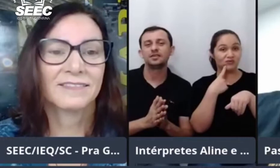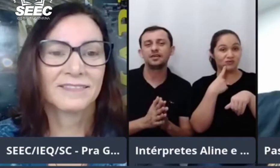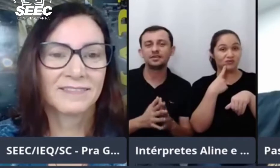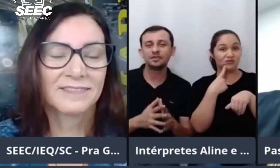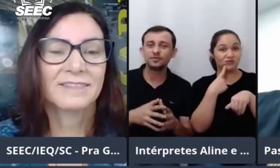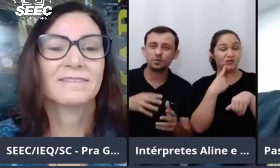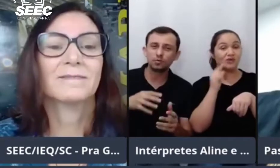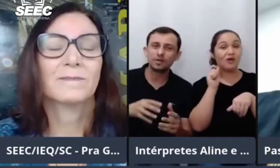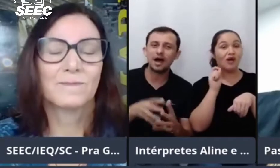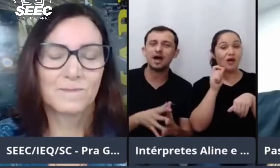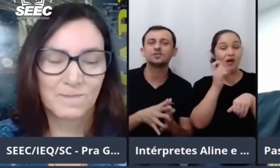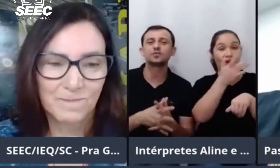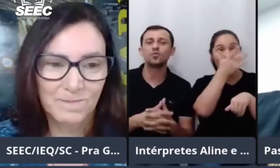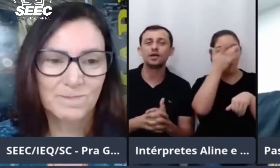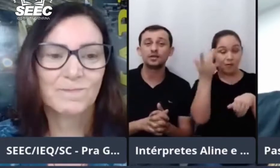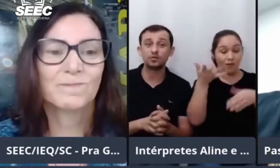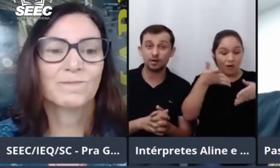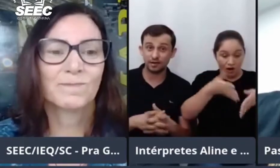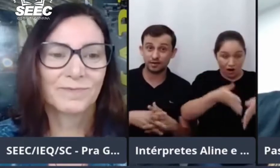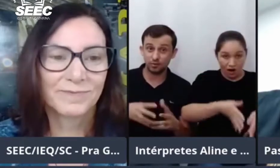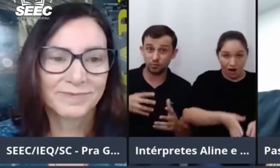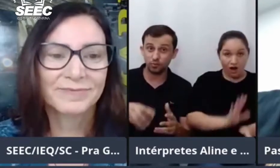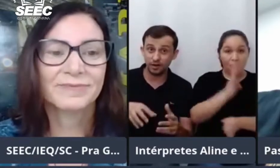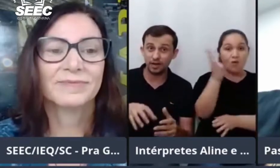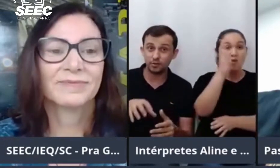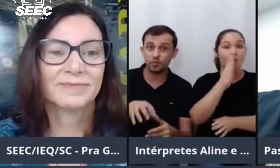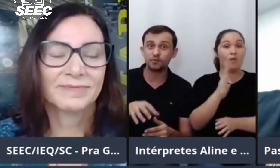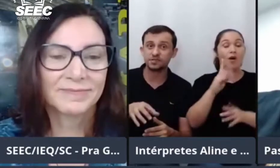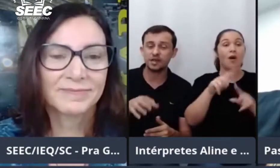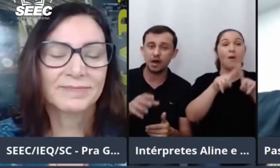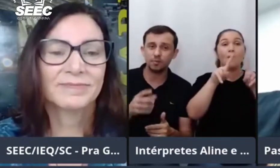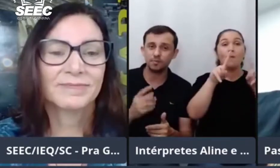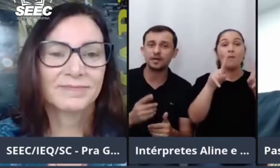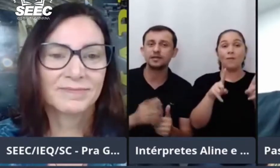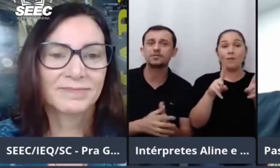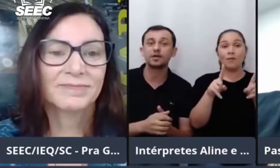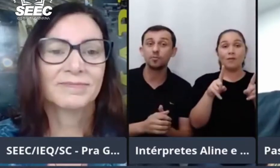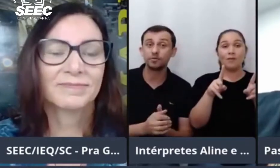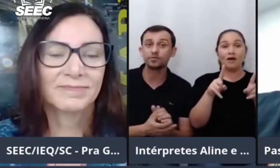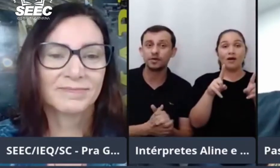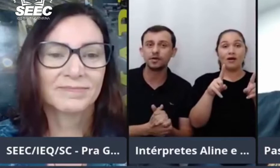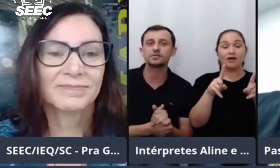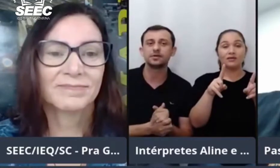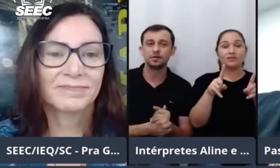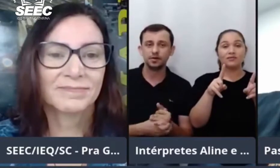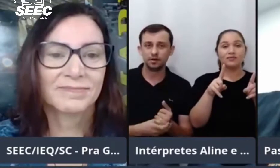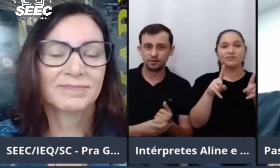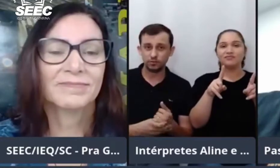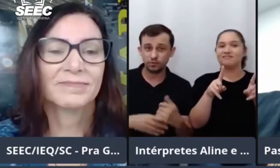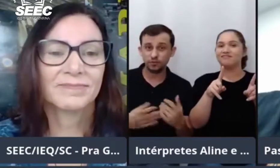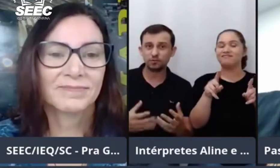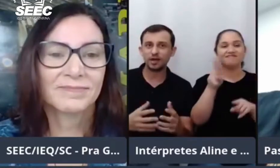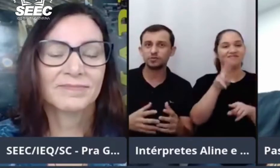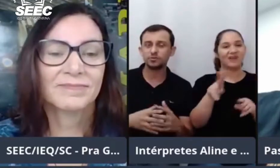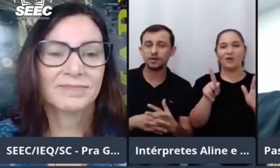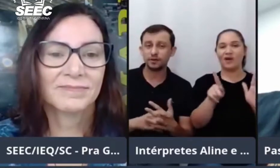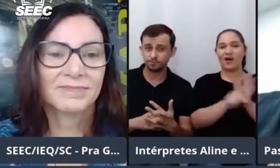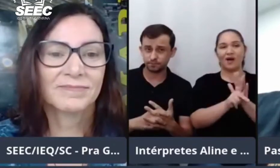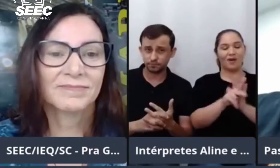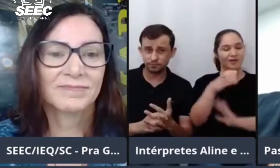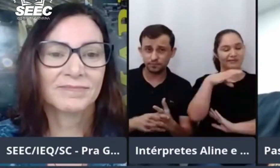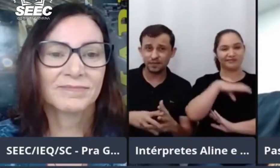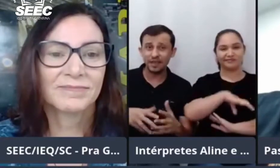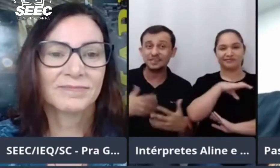país, né? Ele tem dificuldade com a língua, que é a língua oficial, a primeira língua, que é o português, né? Tem muita dificuldade